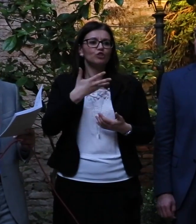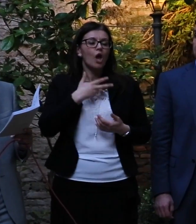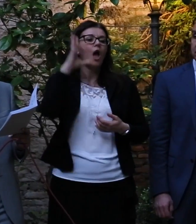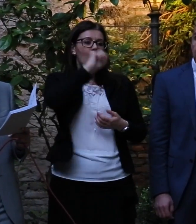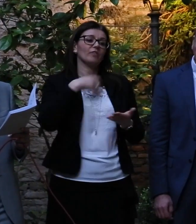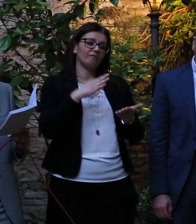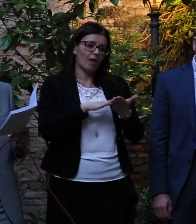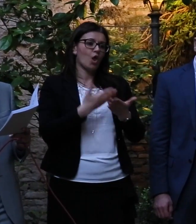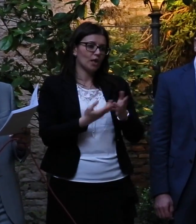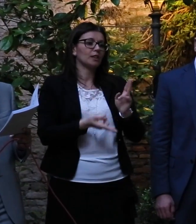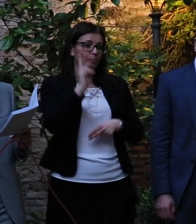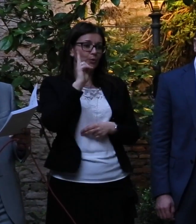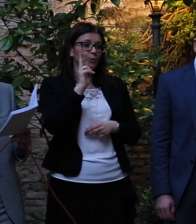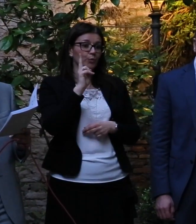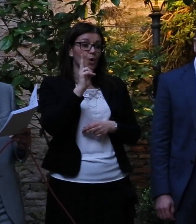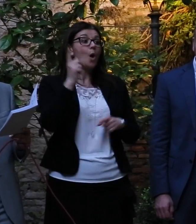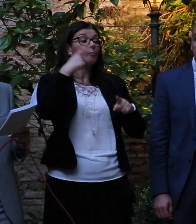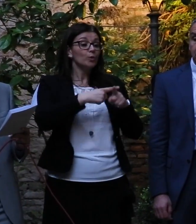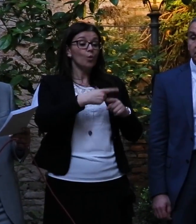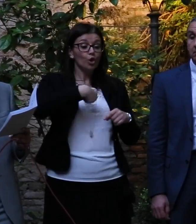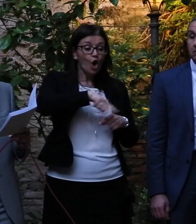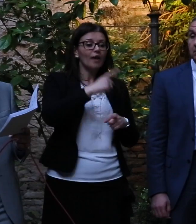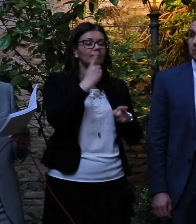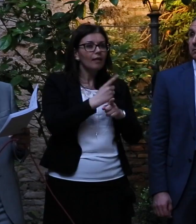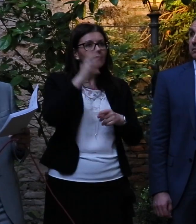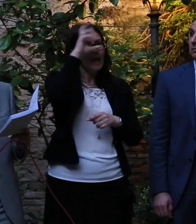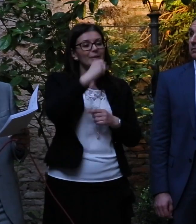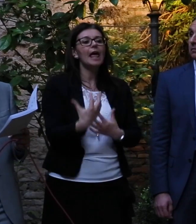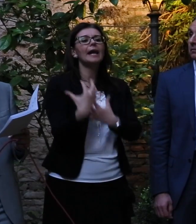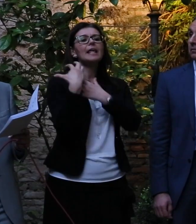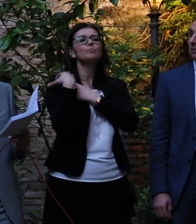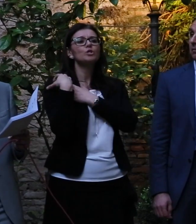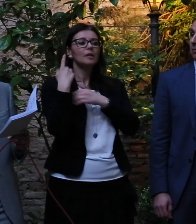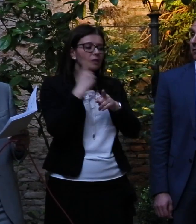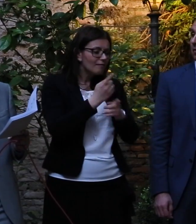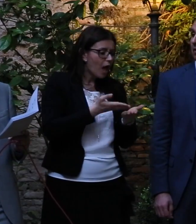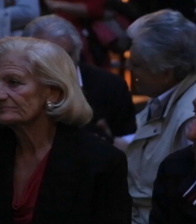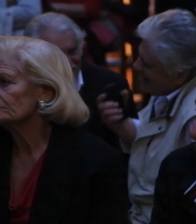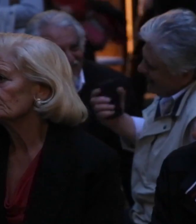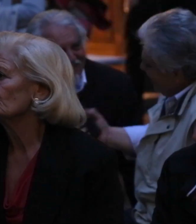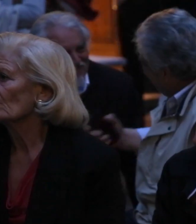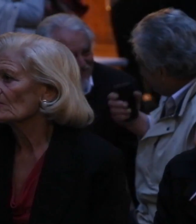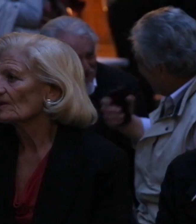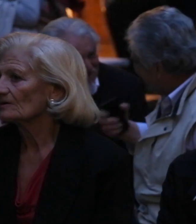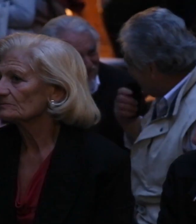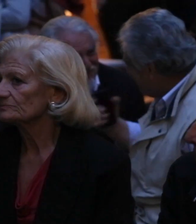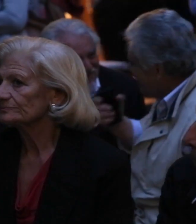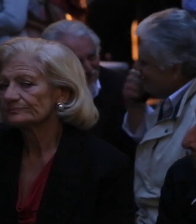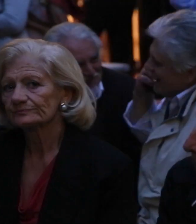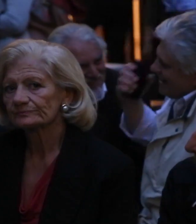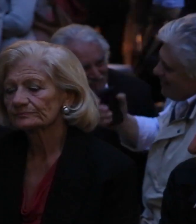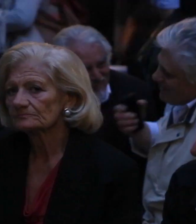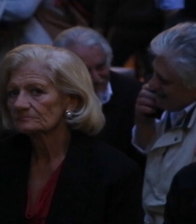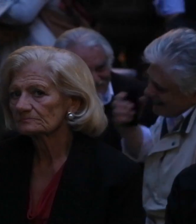il valore della responsabilità che dobbiamo assumere nell'aiutare le persone che vivono questa condizione,